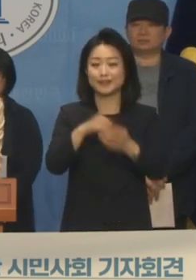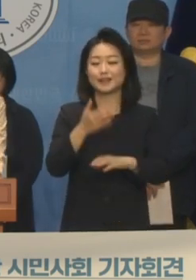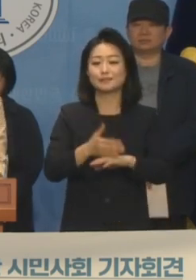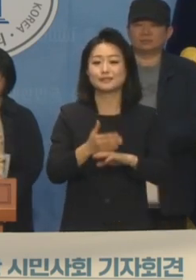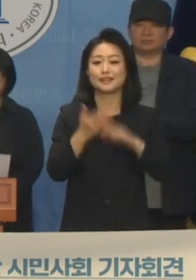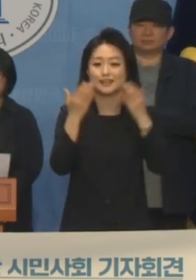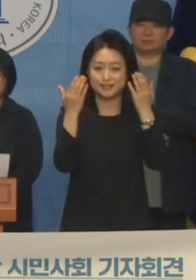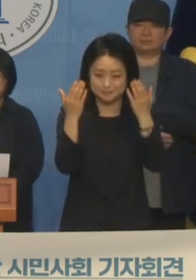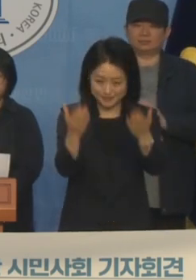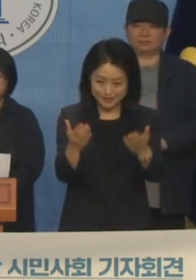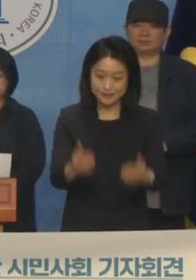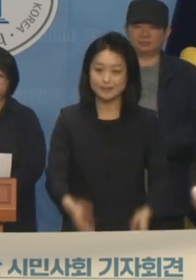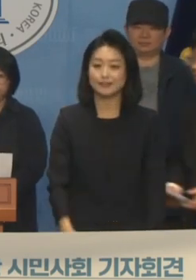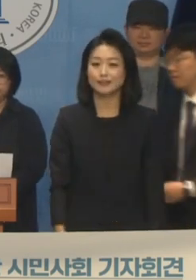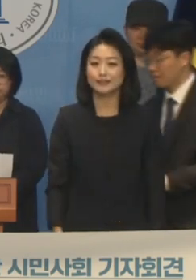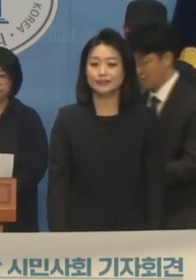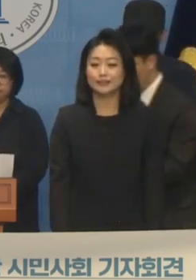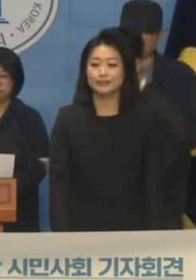감사합니다.